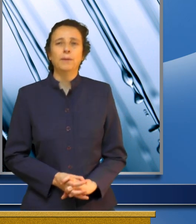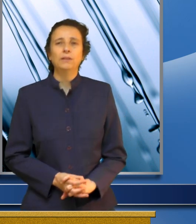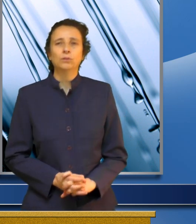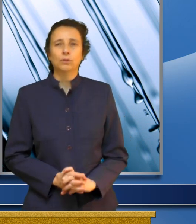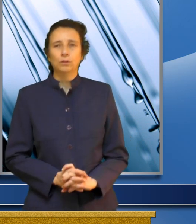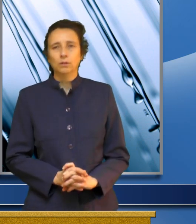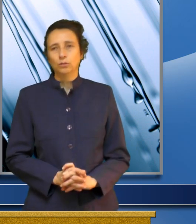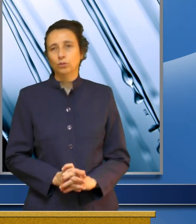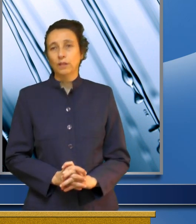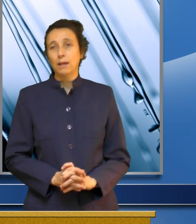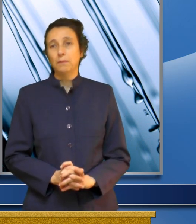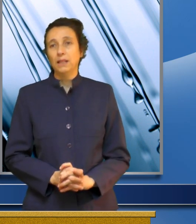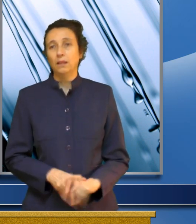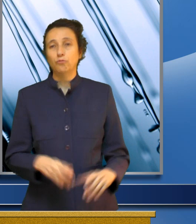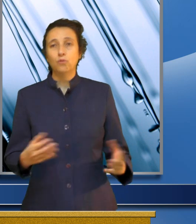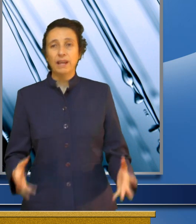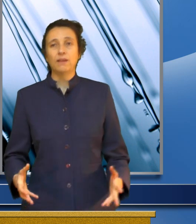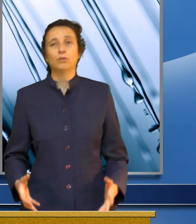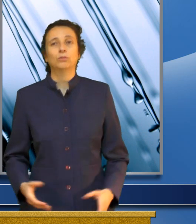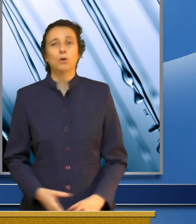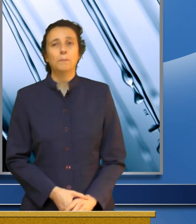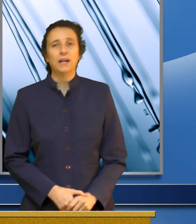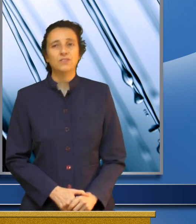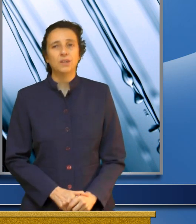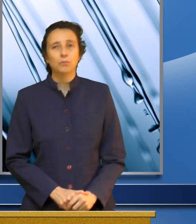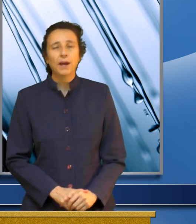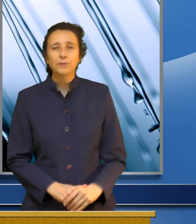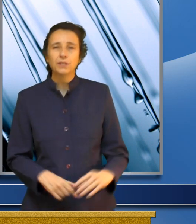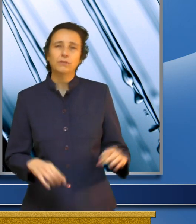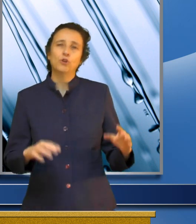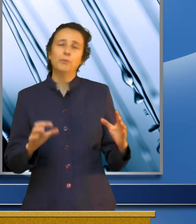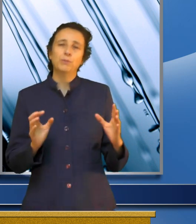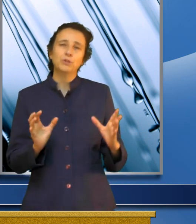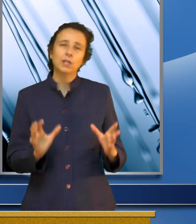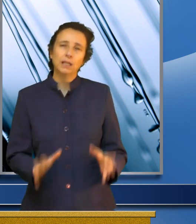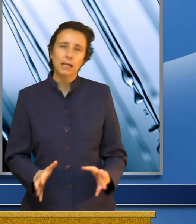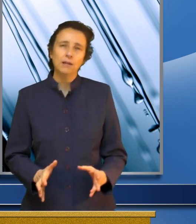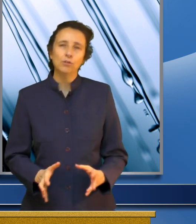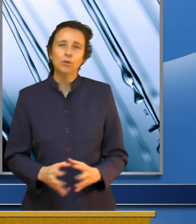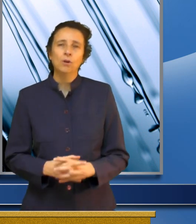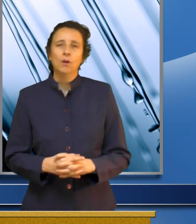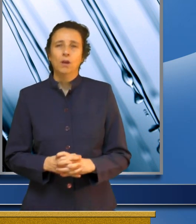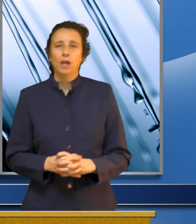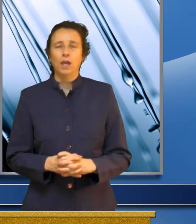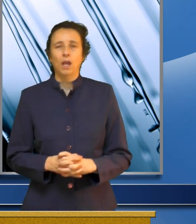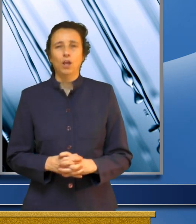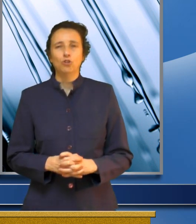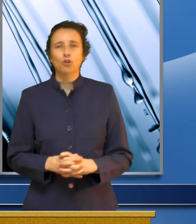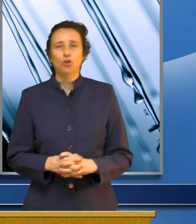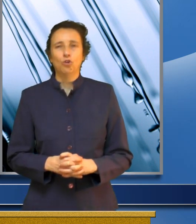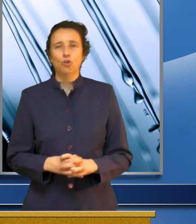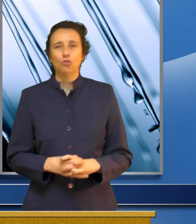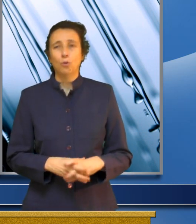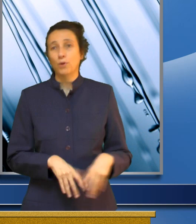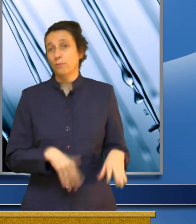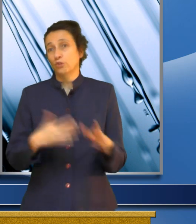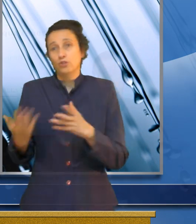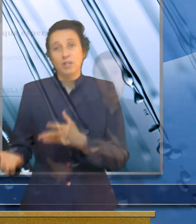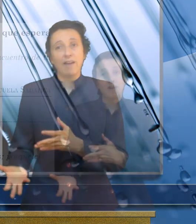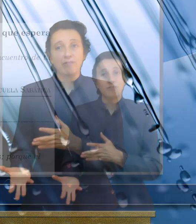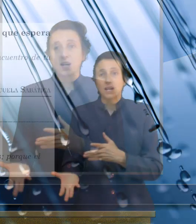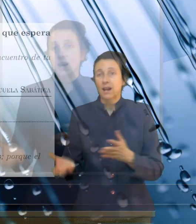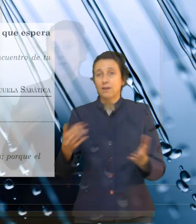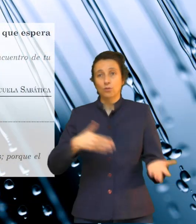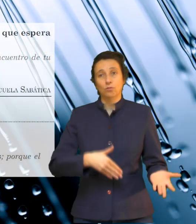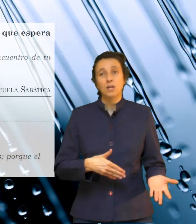es un elemento totalmente fuera de control para el ser humano, es decir, no podemos detenerlo, no